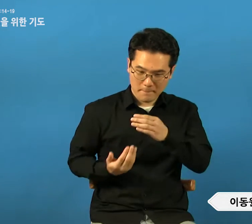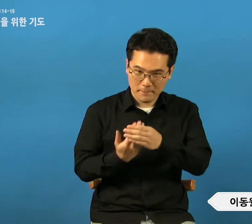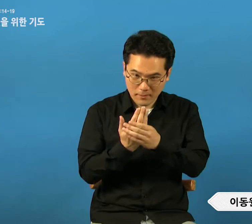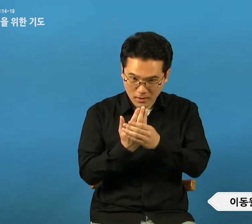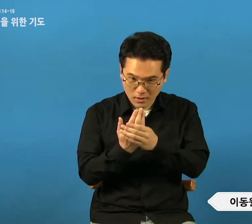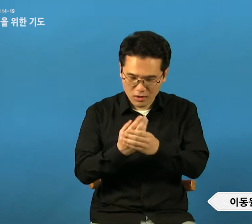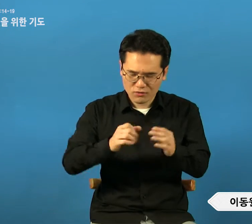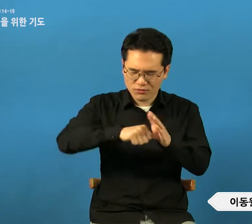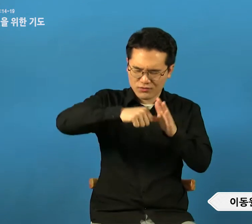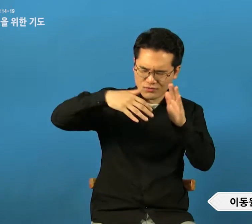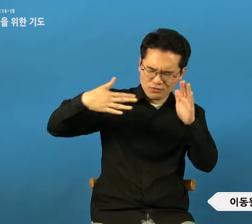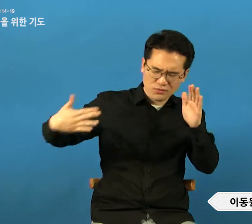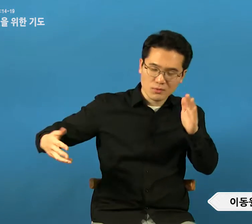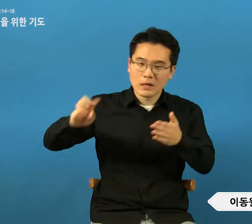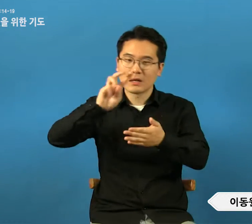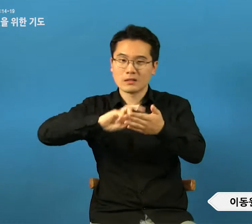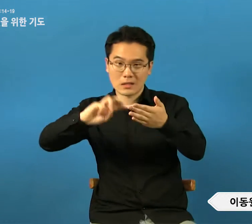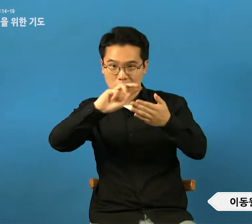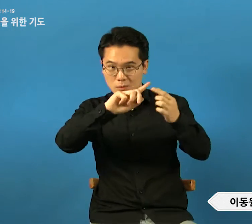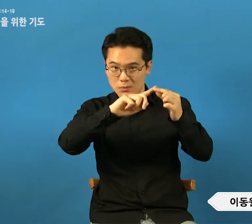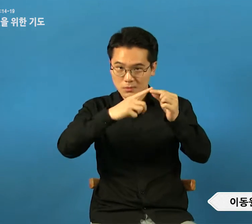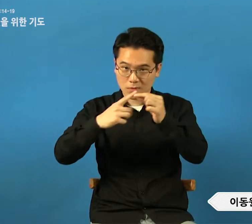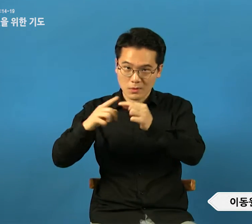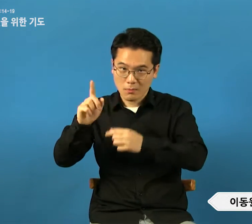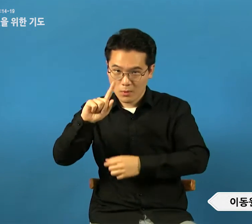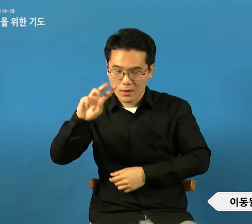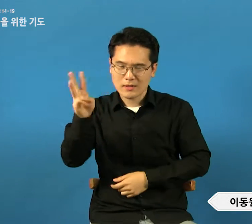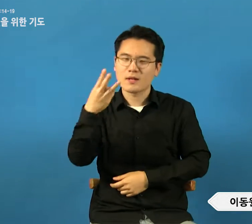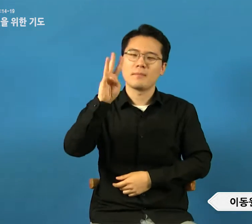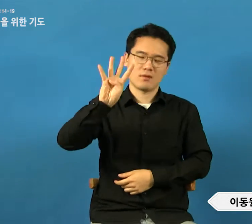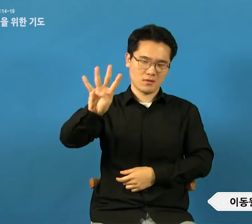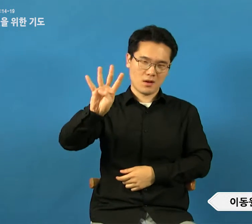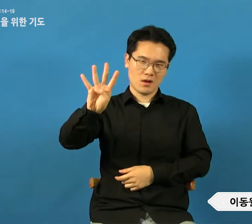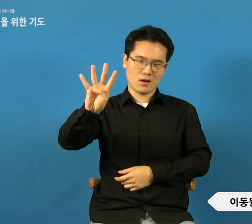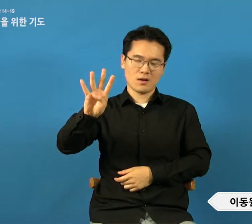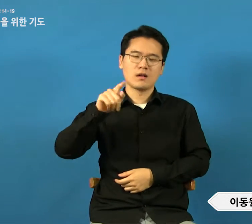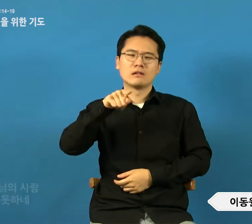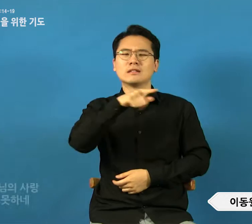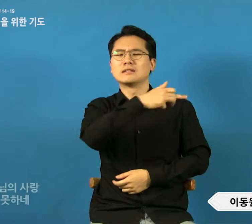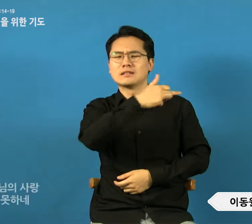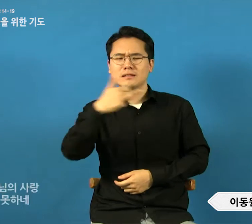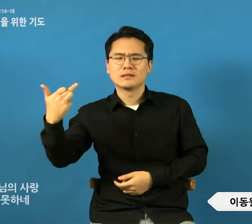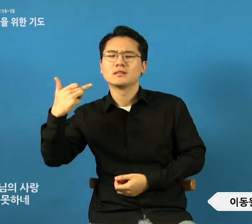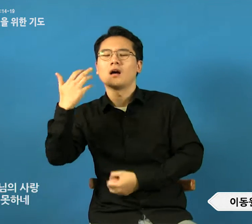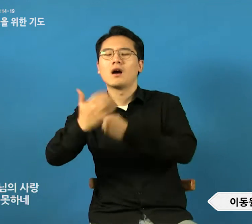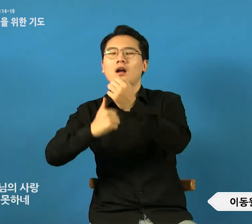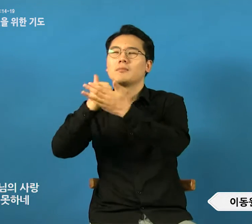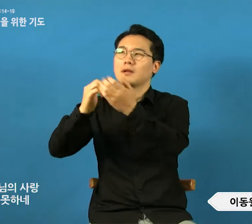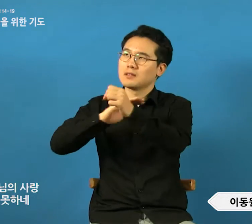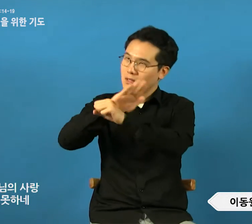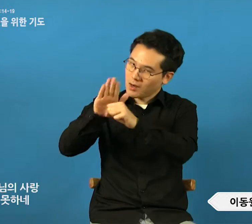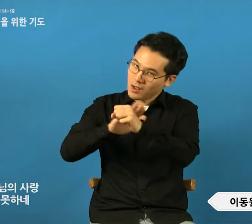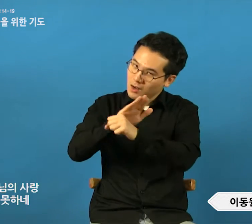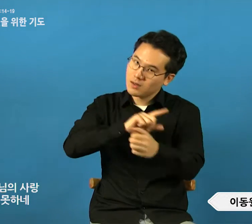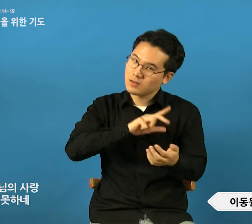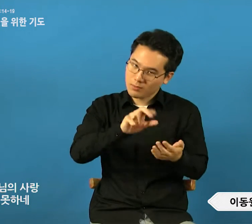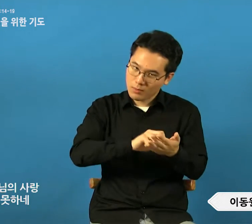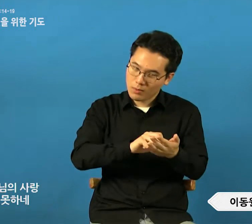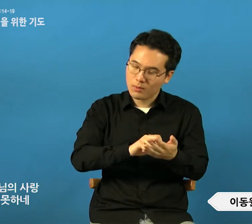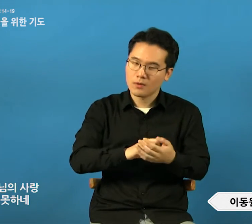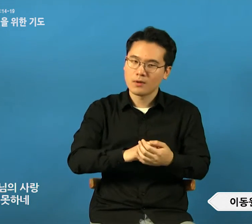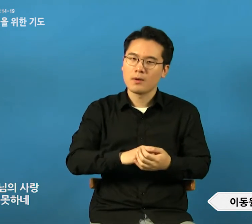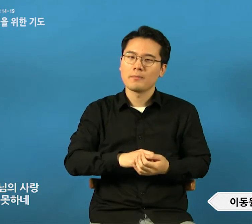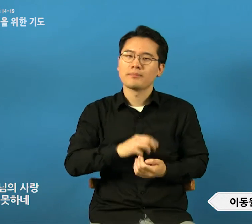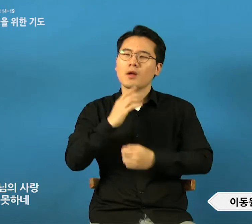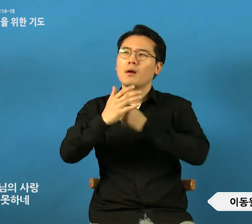탄생한 유명한 찬송가가 바로 이 찬송가 304장 그 크신 하나님의 사랑 말로 다